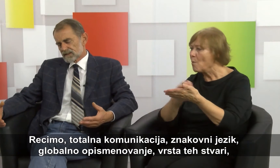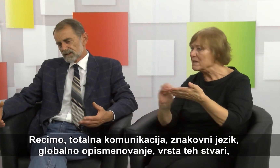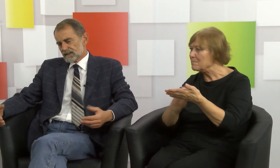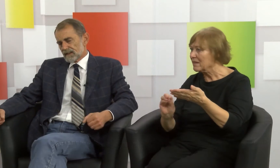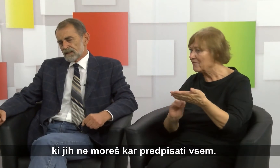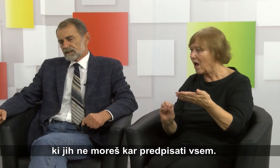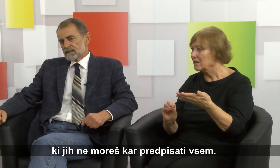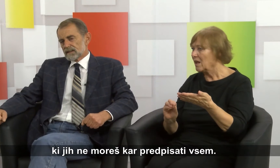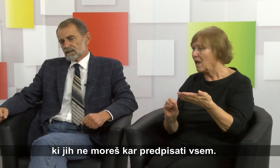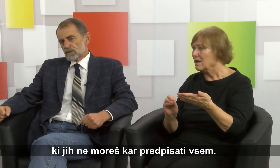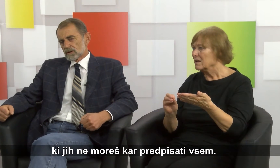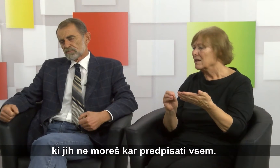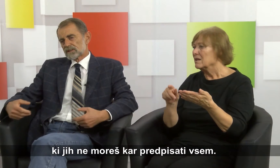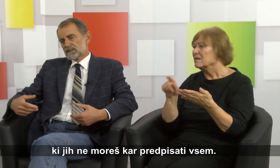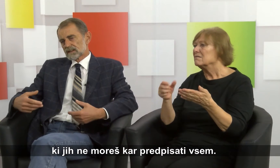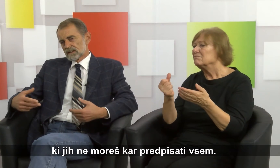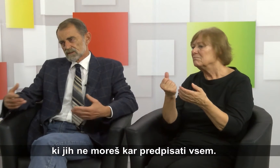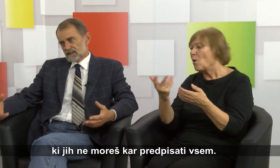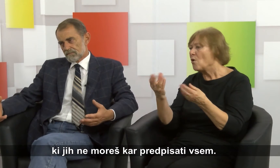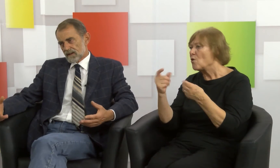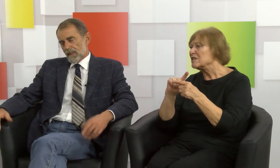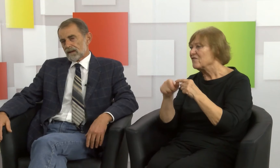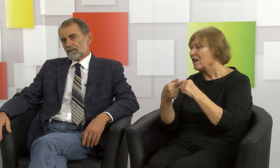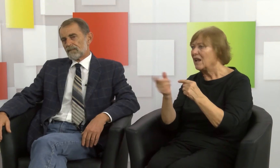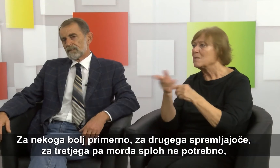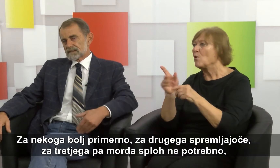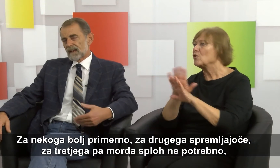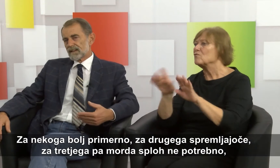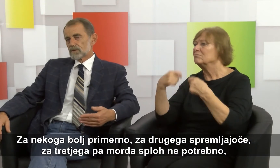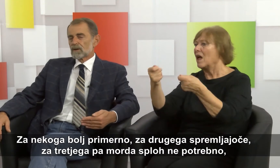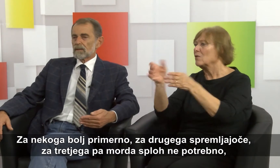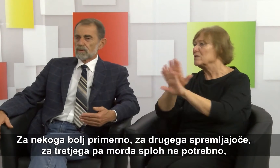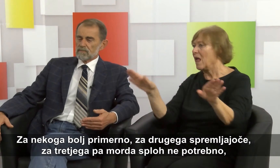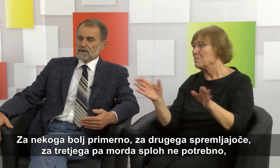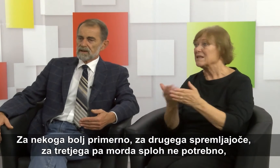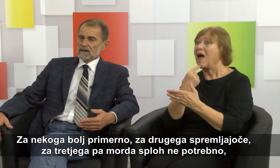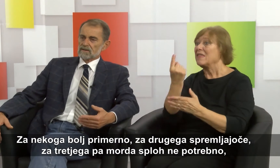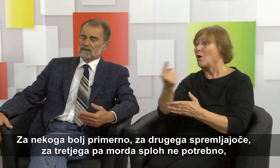stvari, ki jih ne moreš predpisati kar vsem. Za nekoga bolj primerno, za